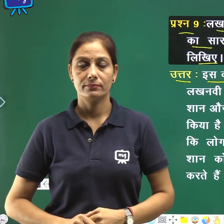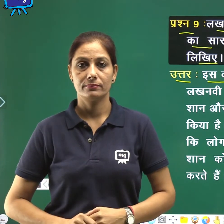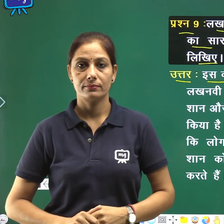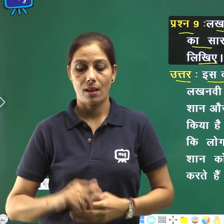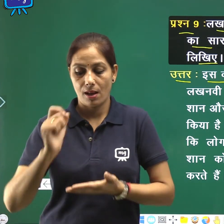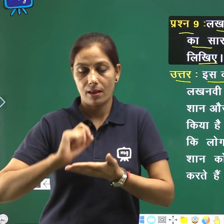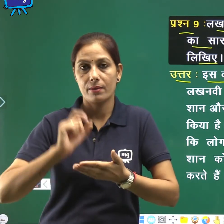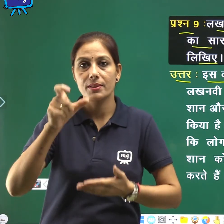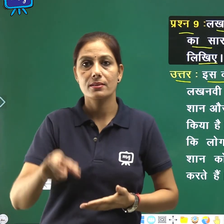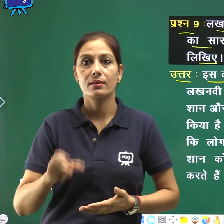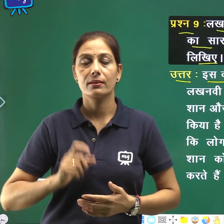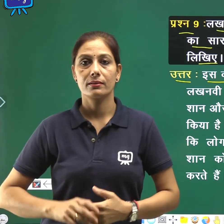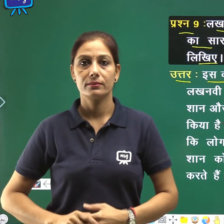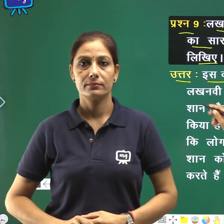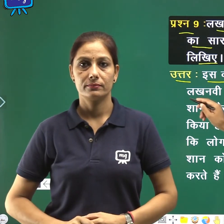लेखक ने